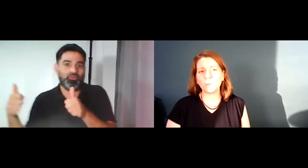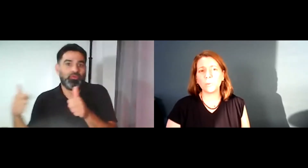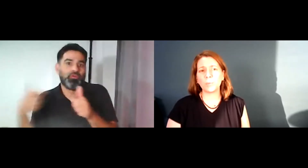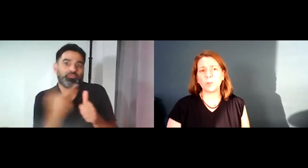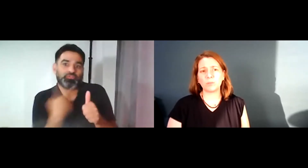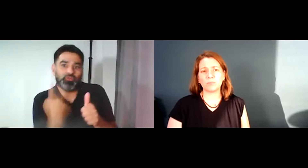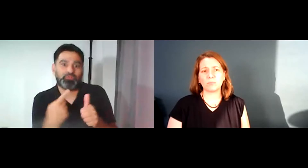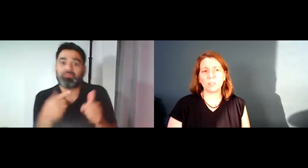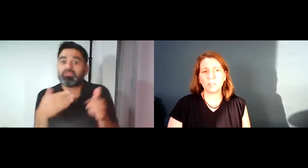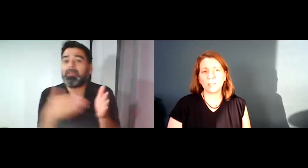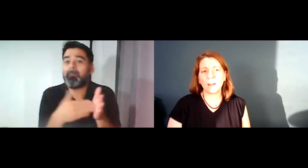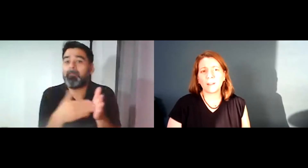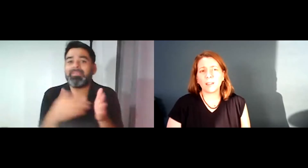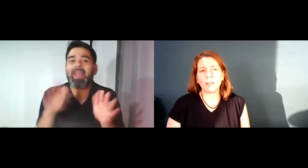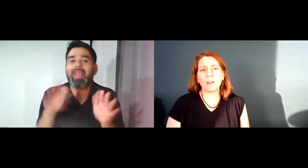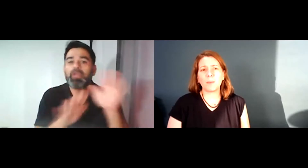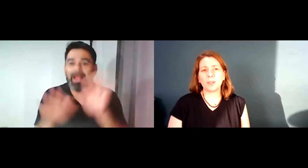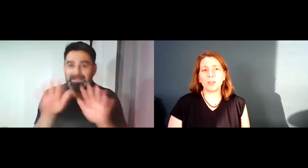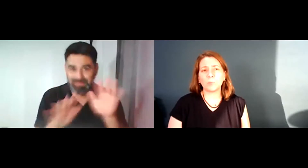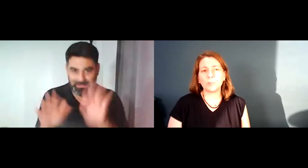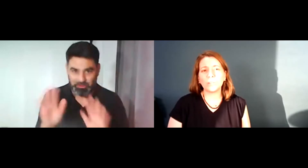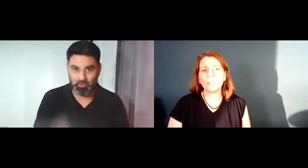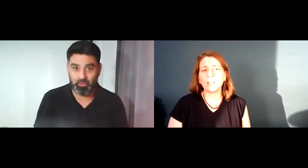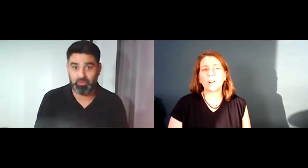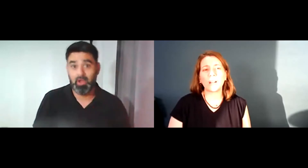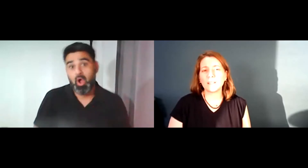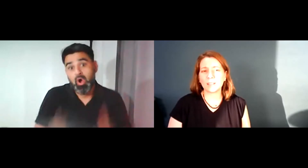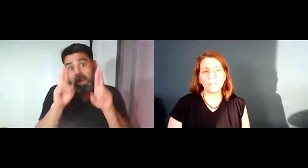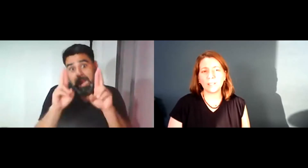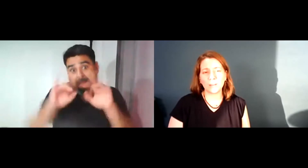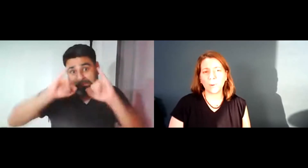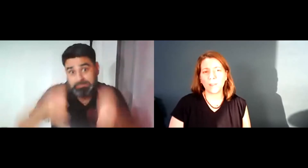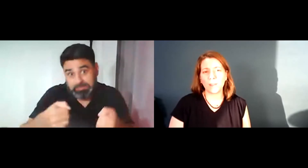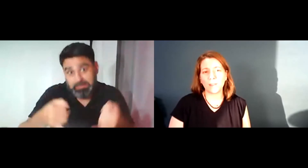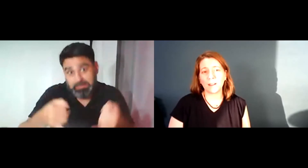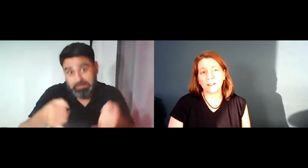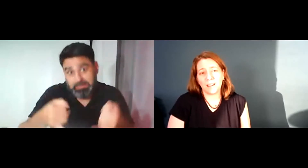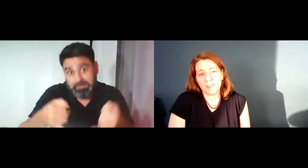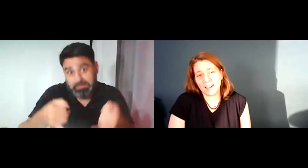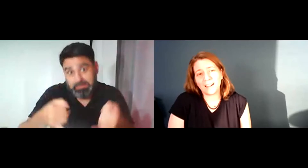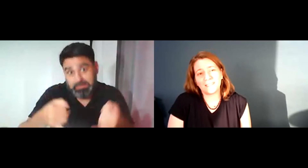grupo. La verdad es que va a depender un montón de la organización que se pueda dar. En realidad, ojalá.